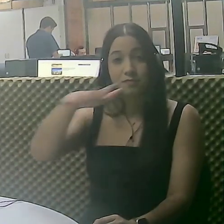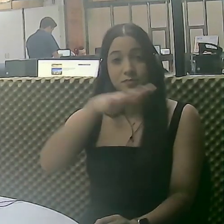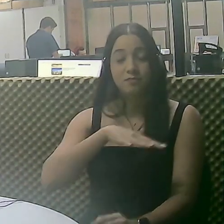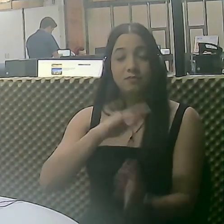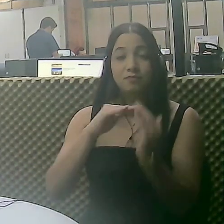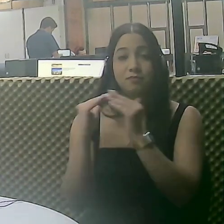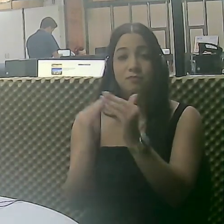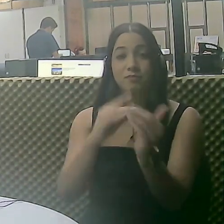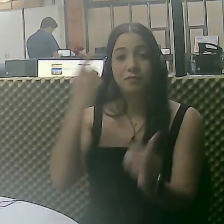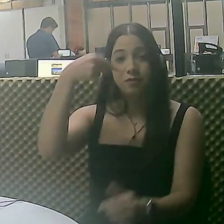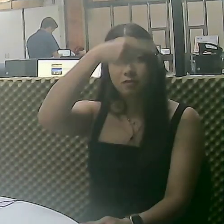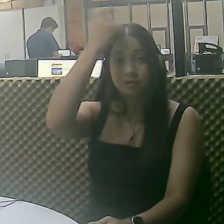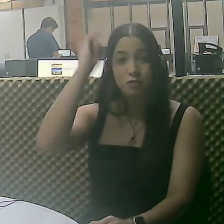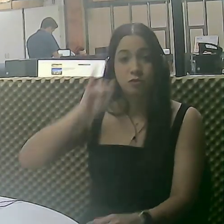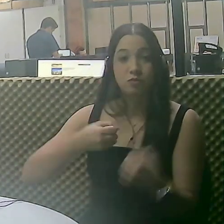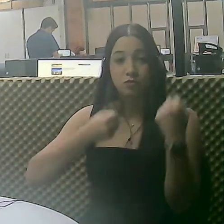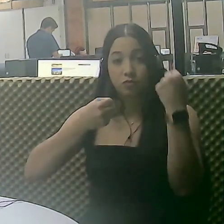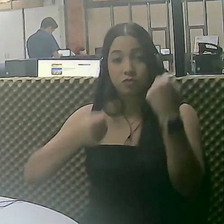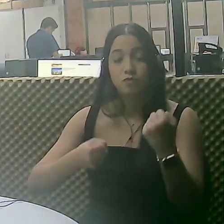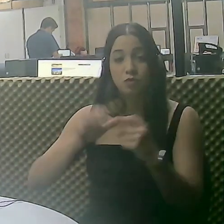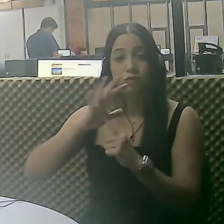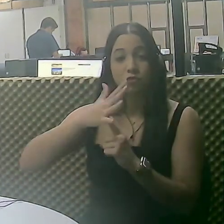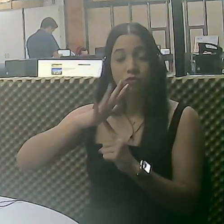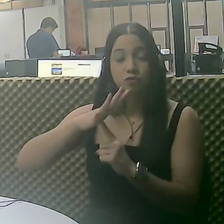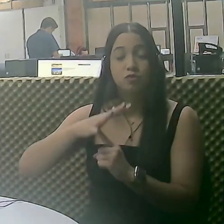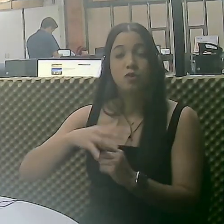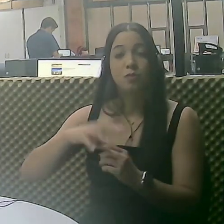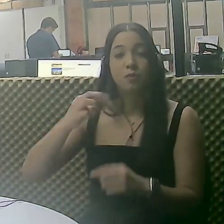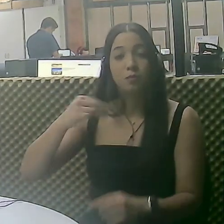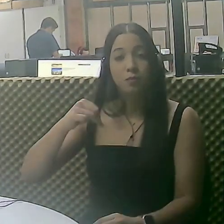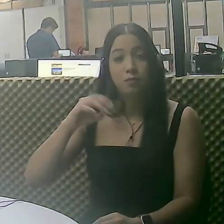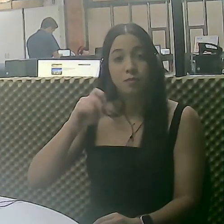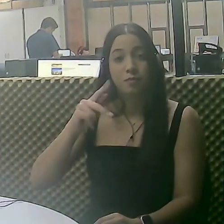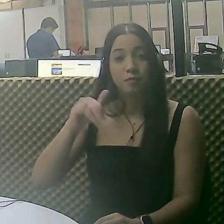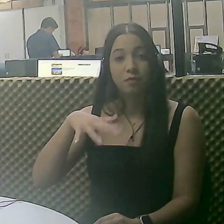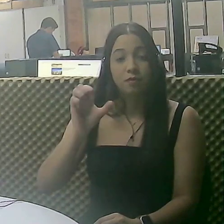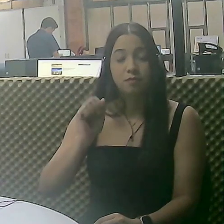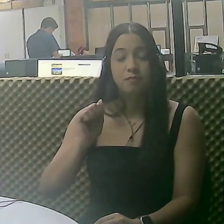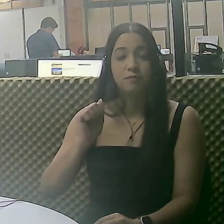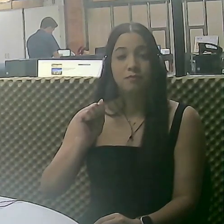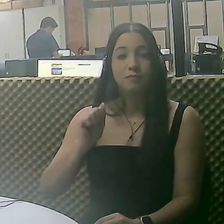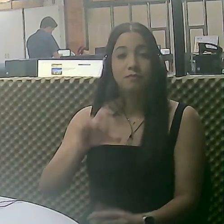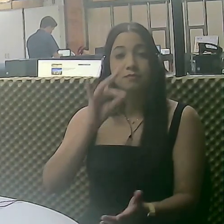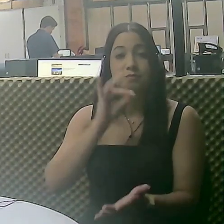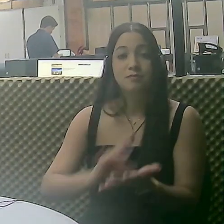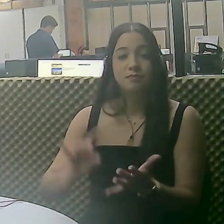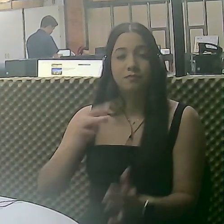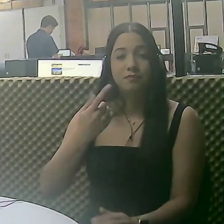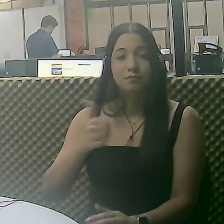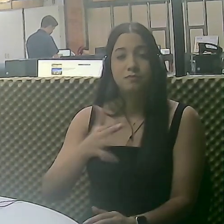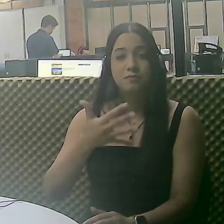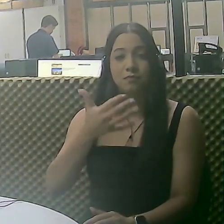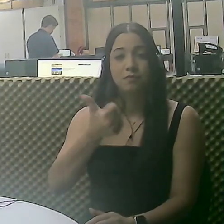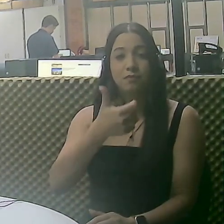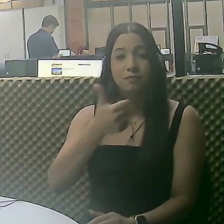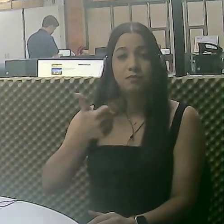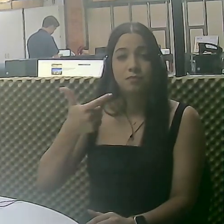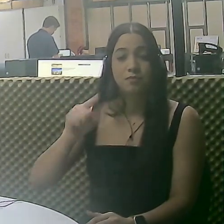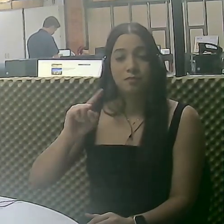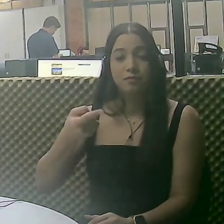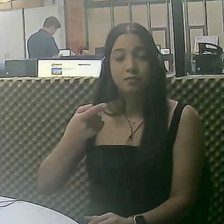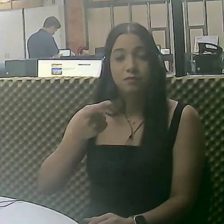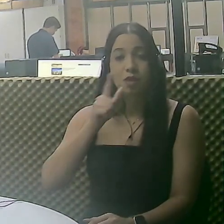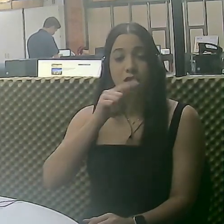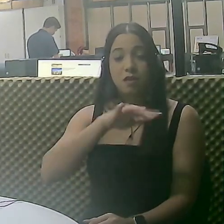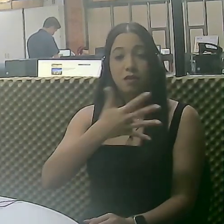dos bairros São Jorge, Shopping Parque, Morumbi e Ipanema, onde foram eliminados cerca de 112 mil criadouros e